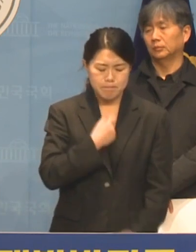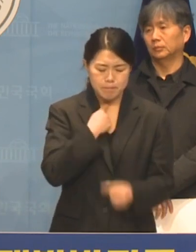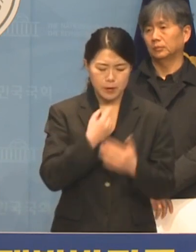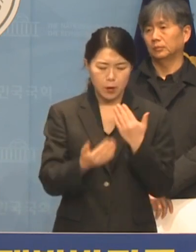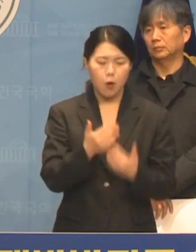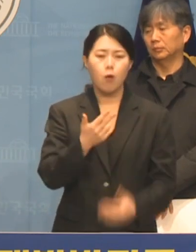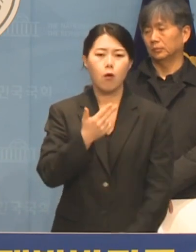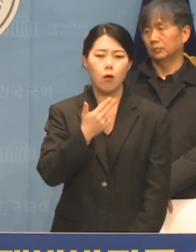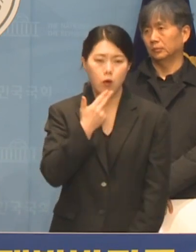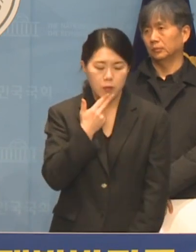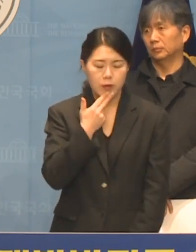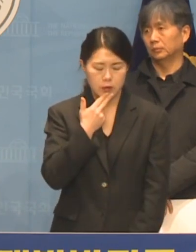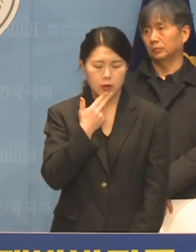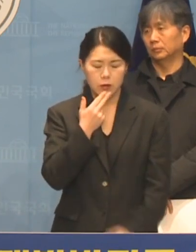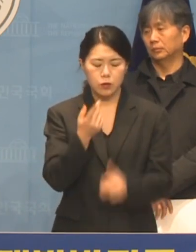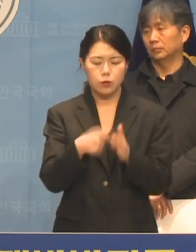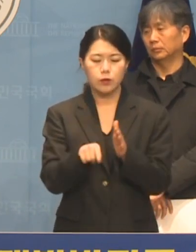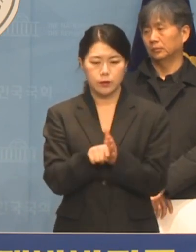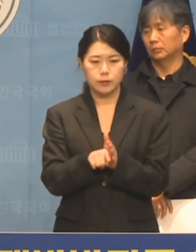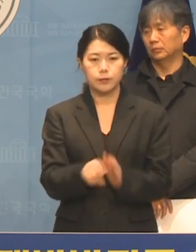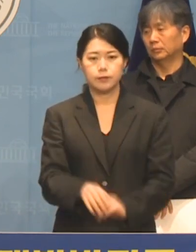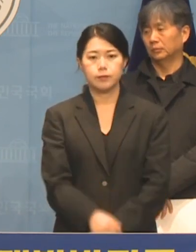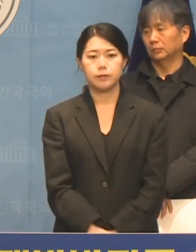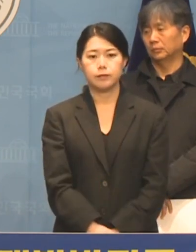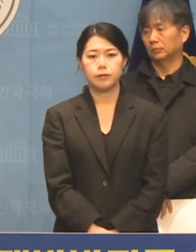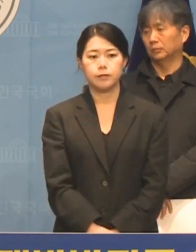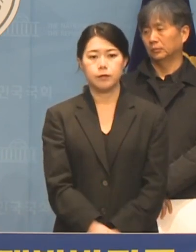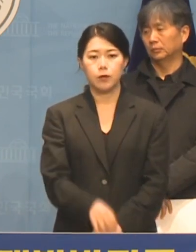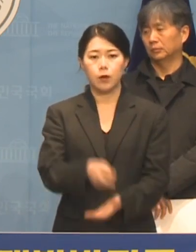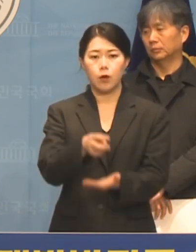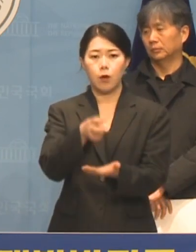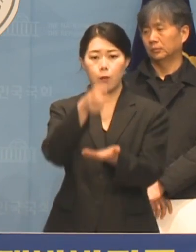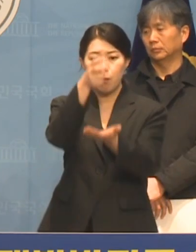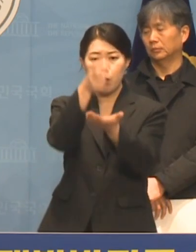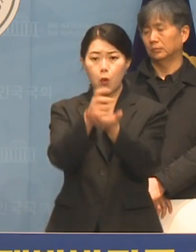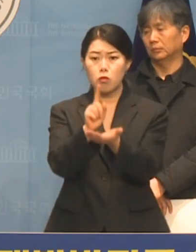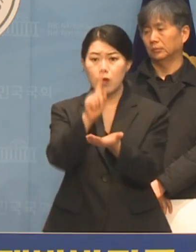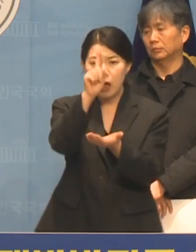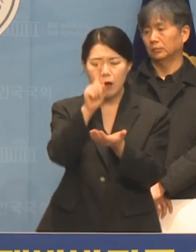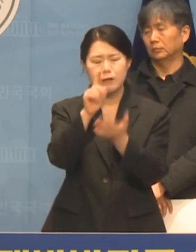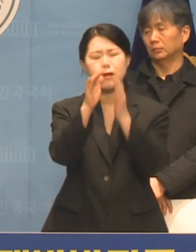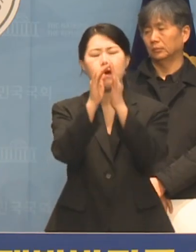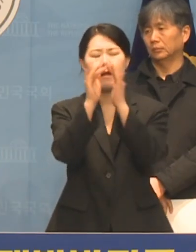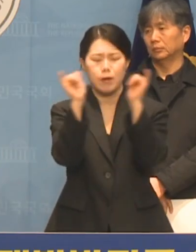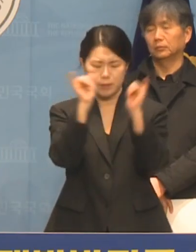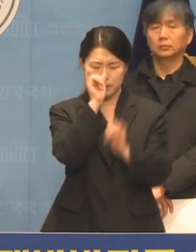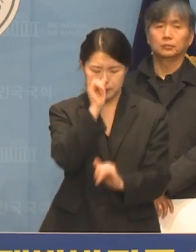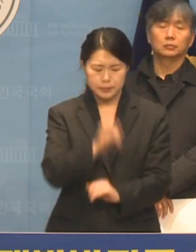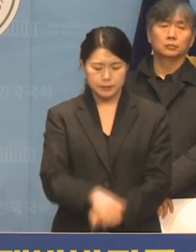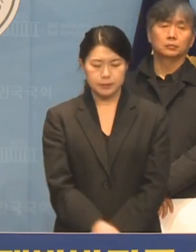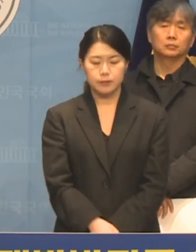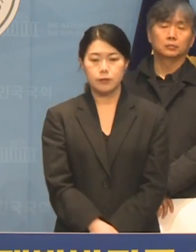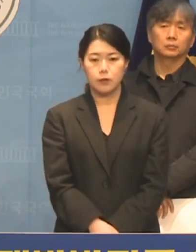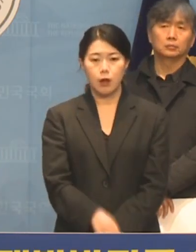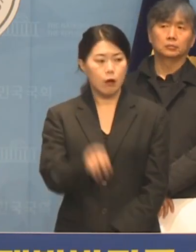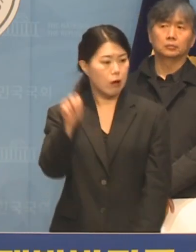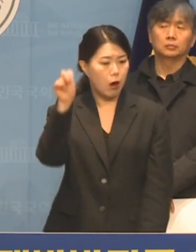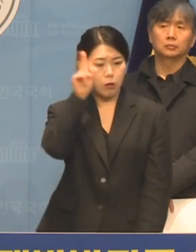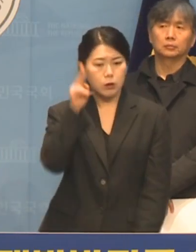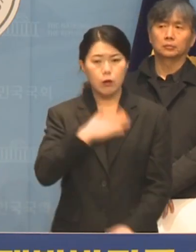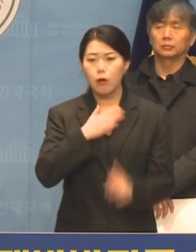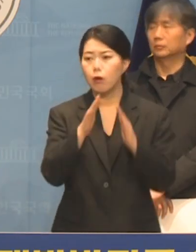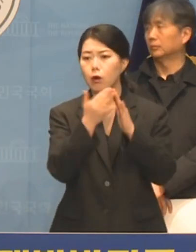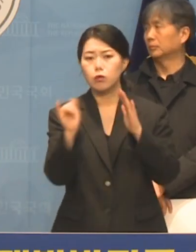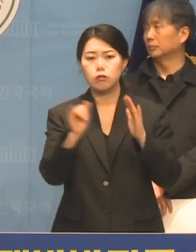않길 간절히 바랍니다. 법 위에 사람이 있습니다. 갑자기 사랑하는 가족을